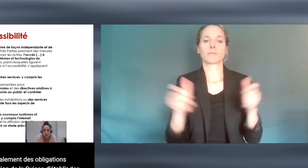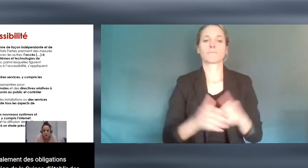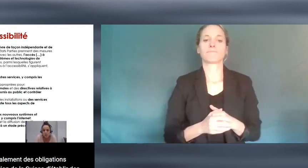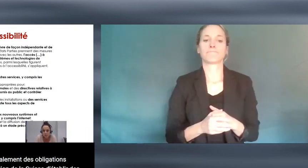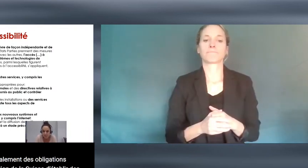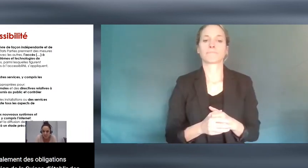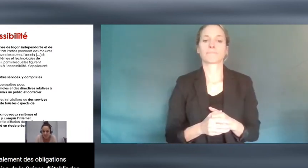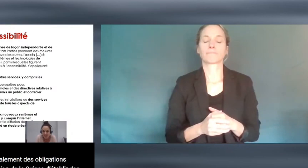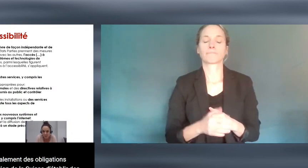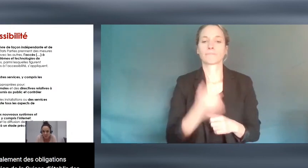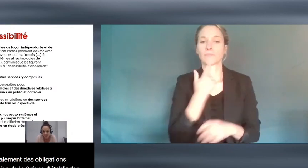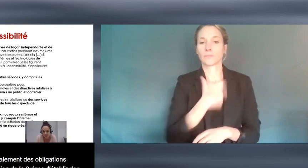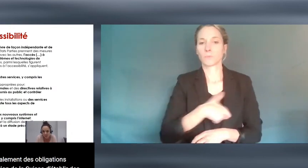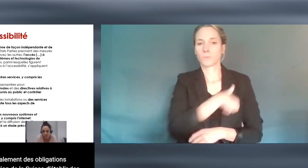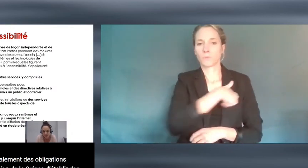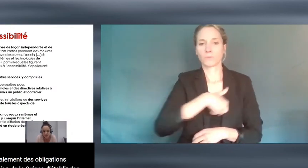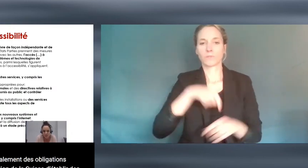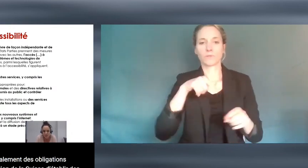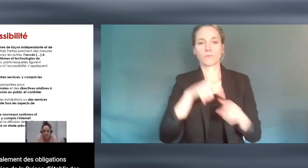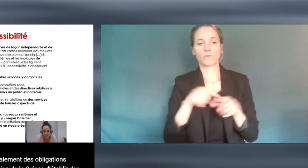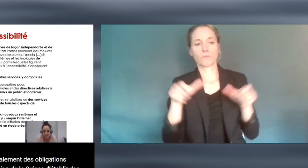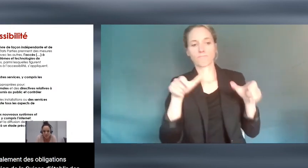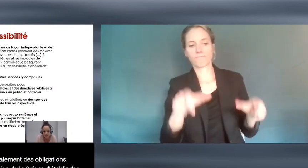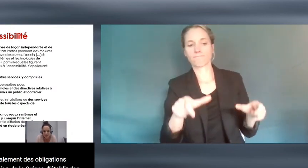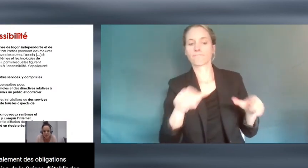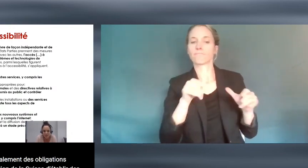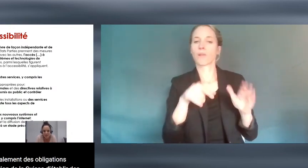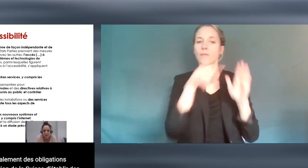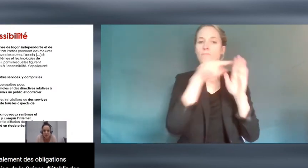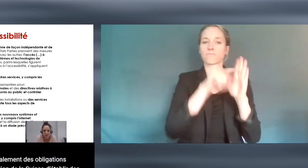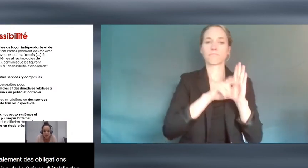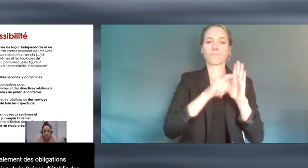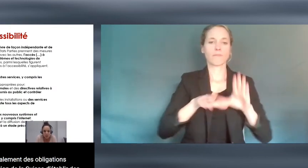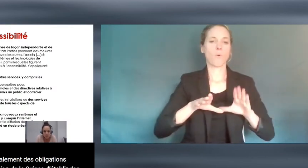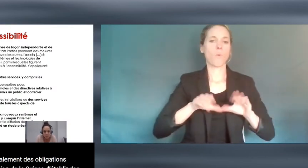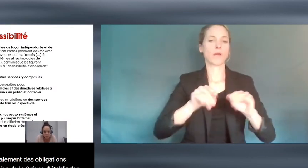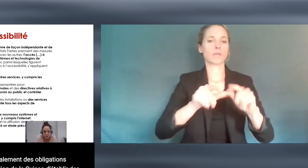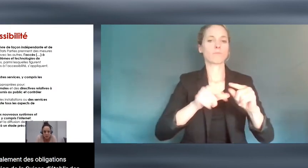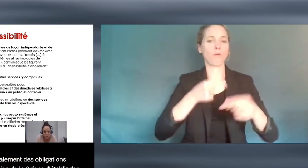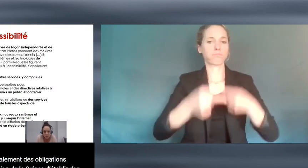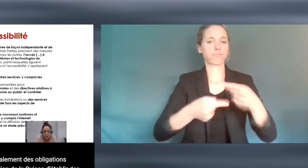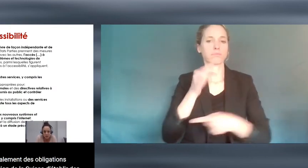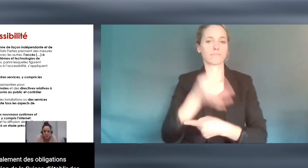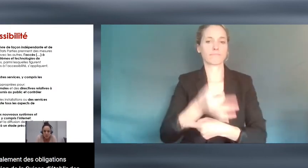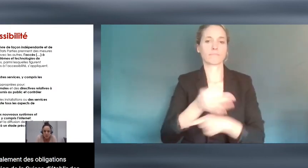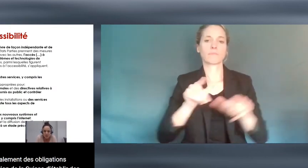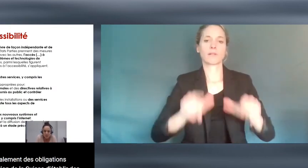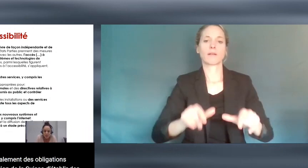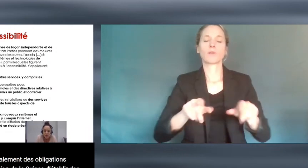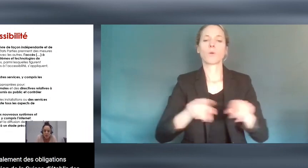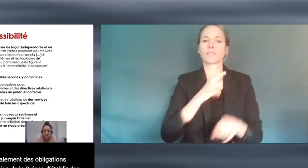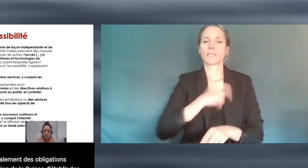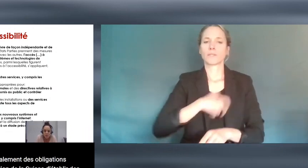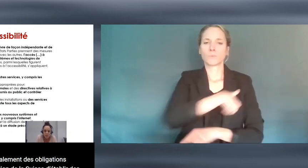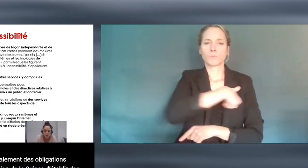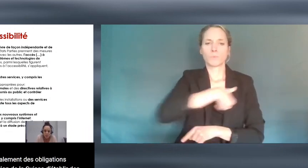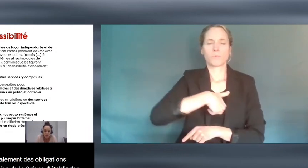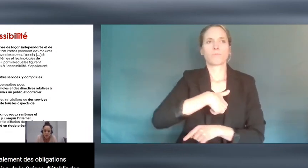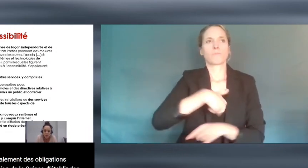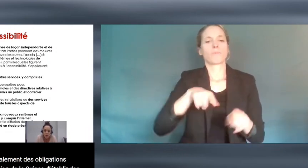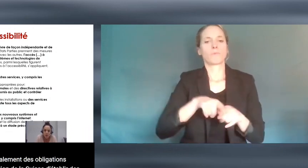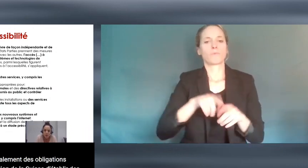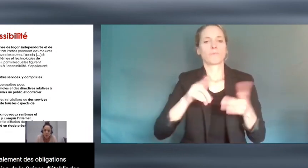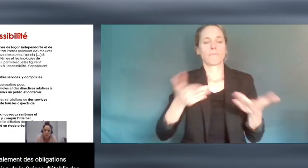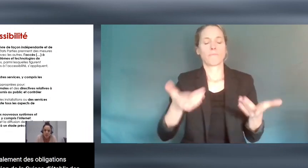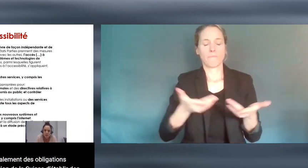que la Suisse doit veiller à l'application de ces directives, que la Suisse doit également faire en